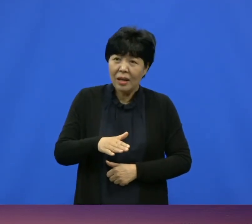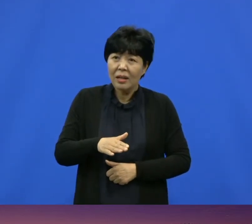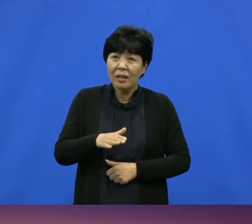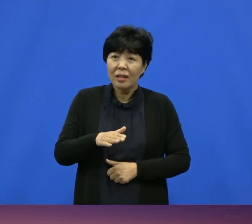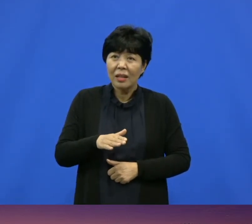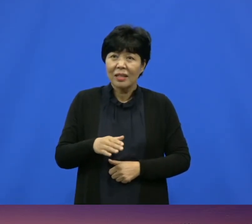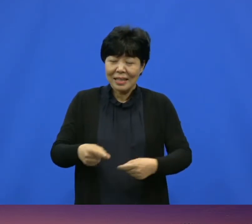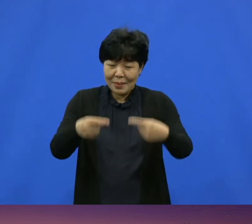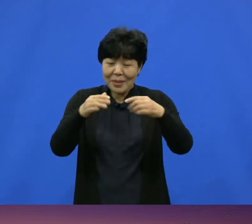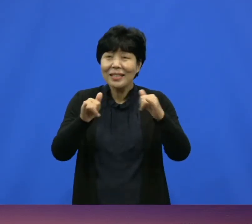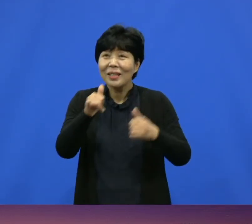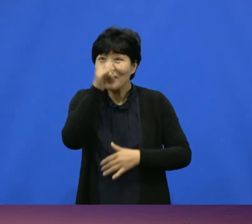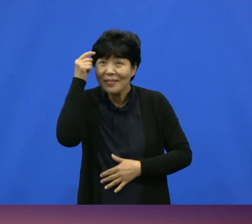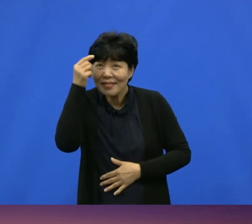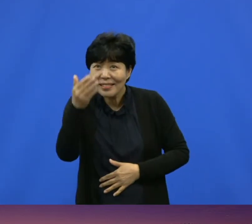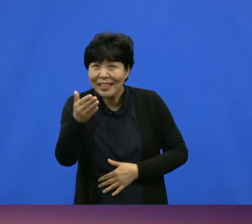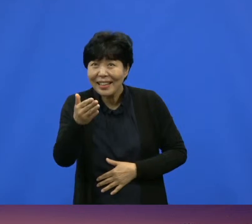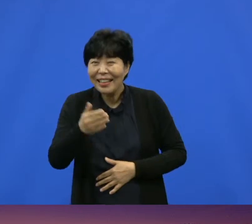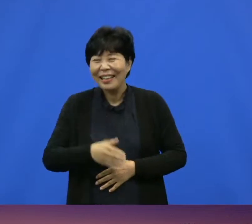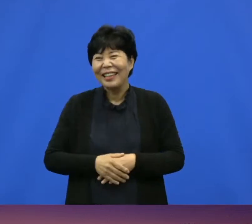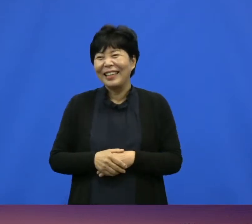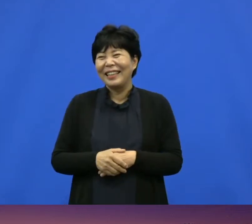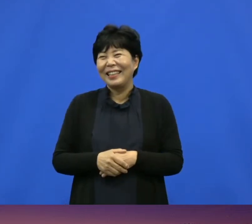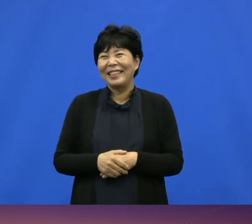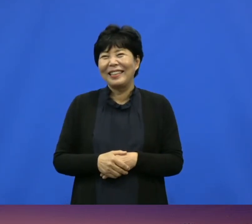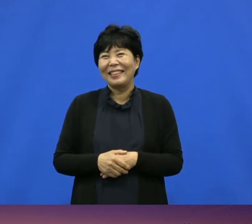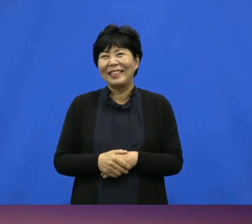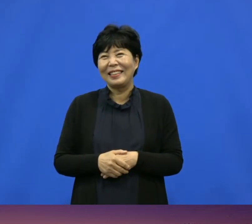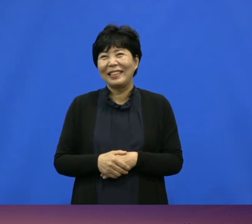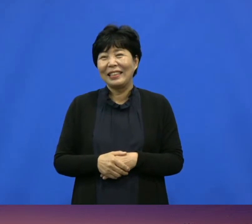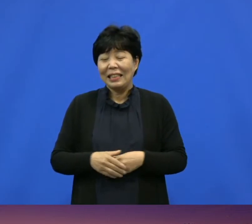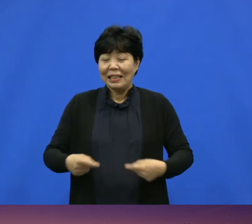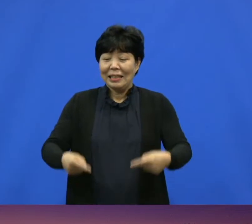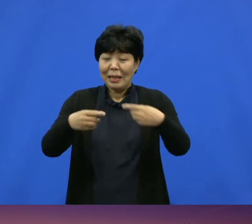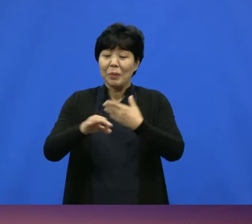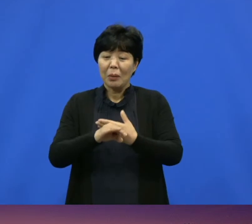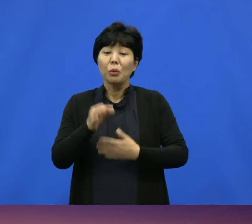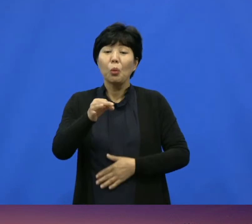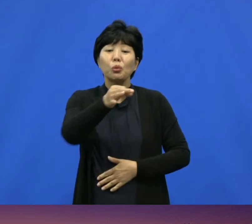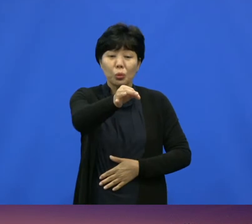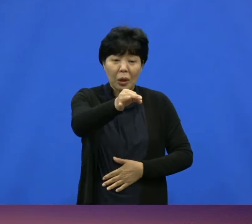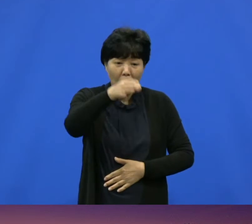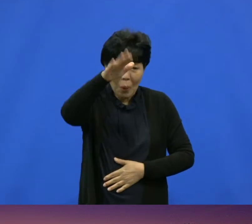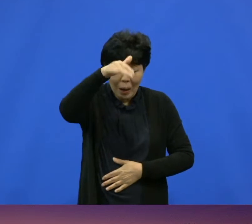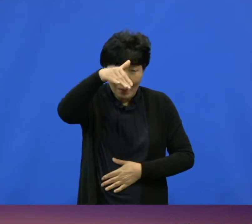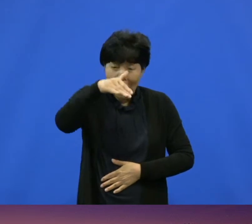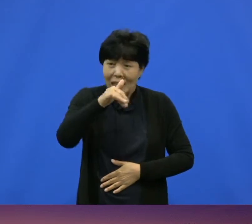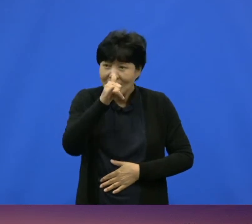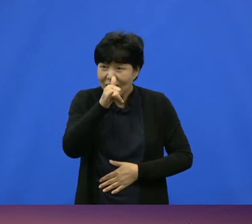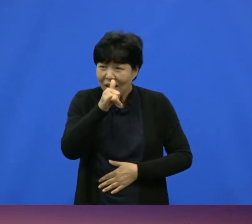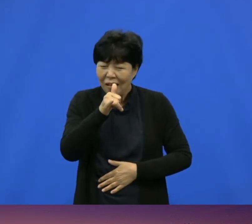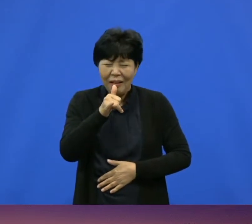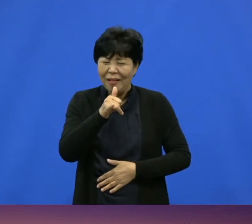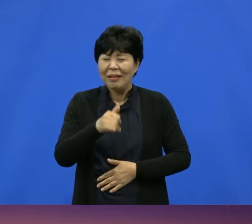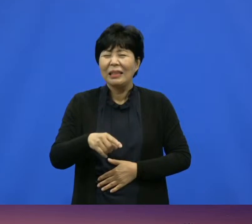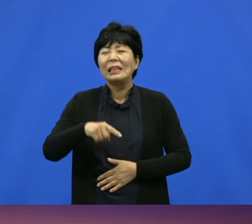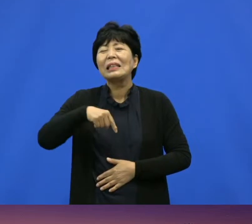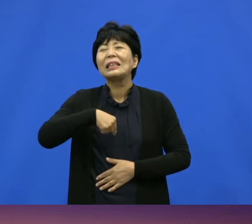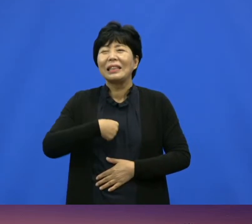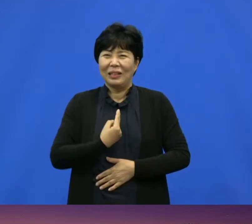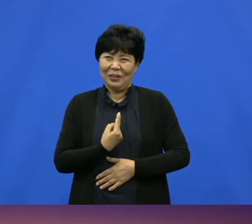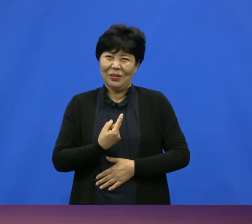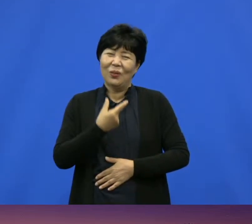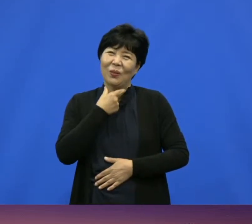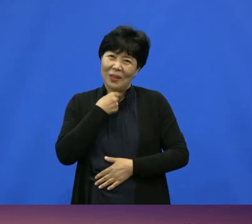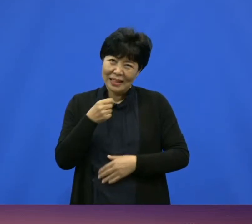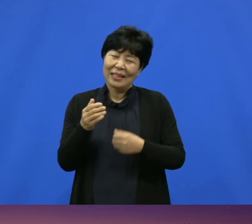분. 예. 누가 뭐 오면 돈 준다 이래가 오신 분 계세요? 그냥 자발적으로 다 나오셨죠? 기쁨으로 그죠?